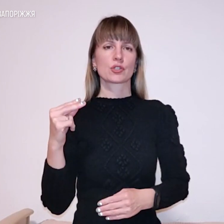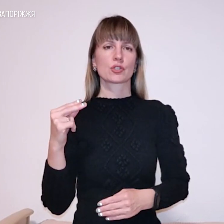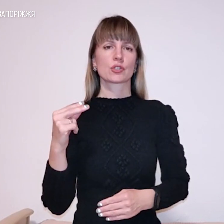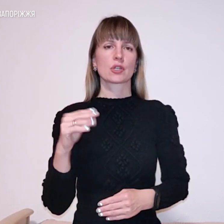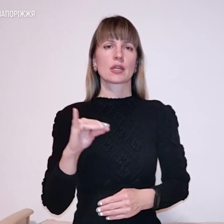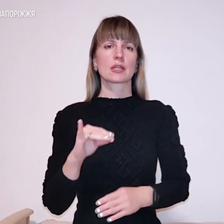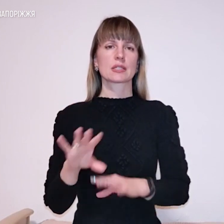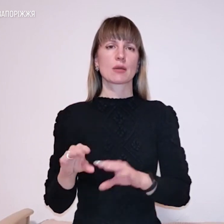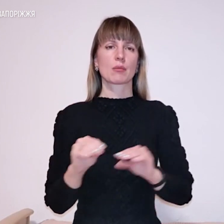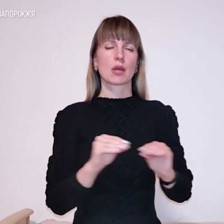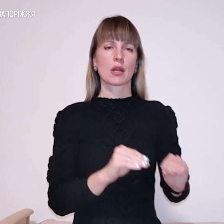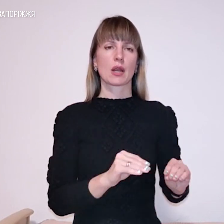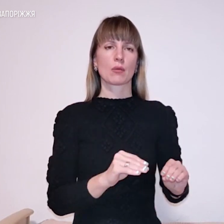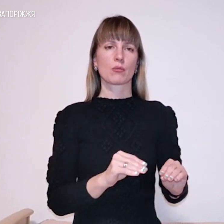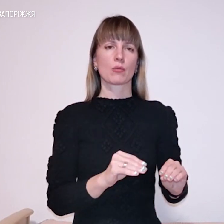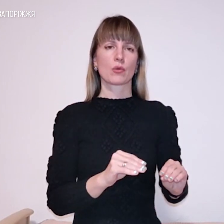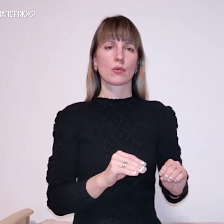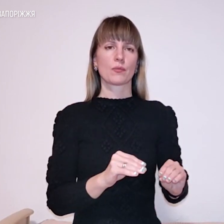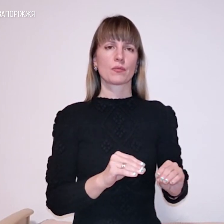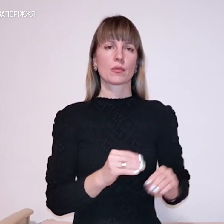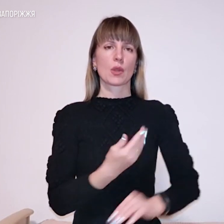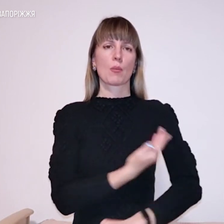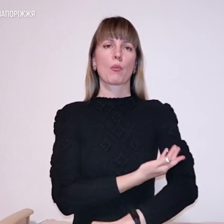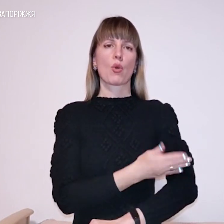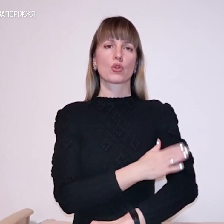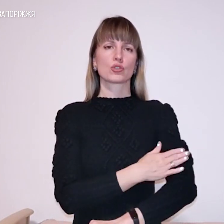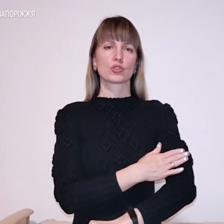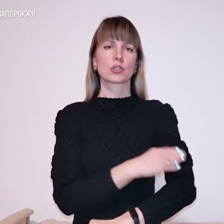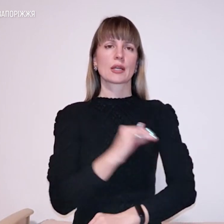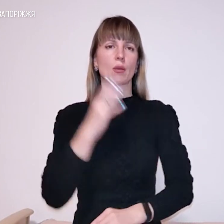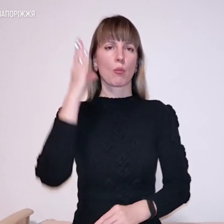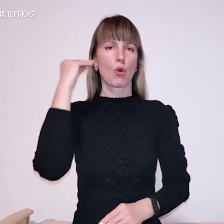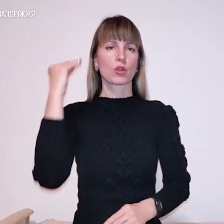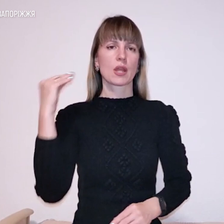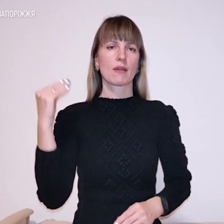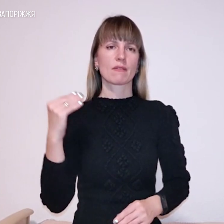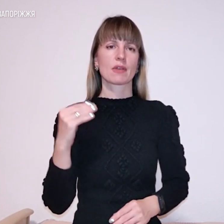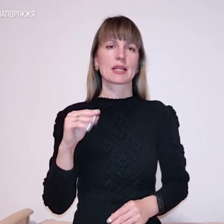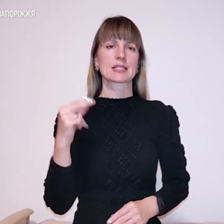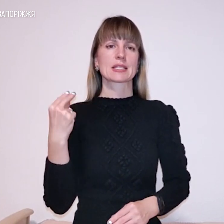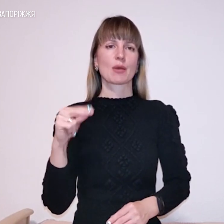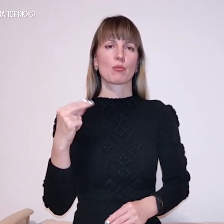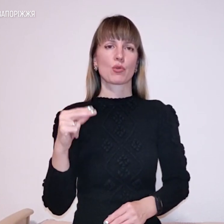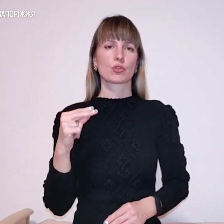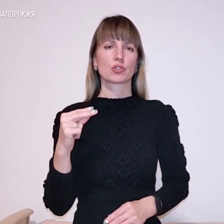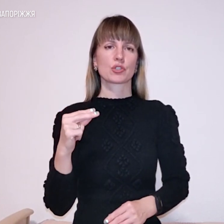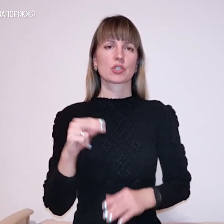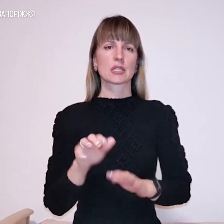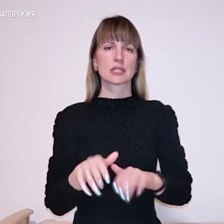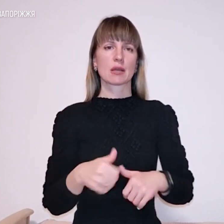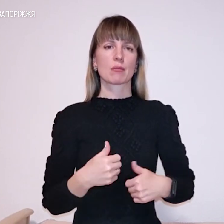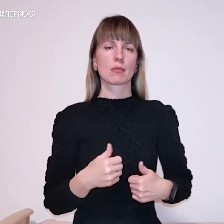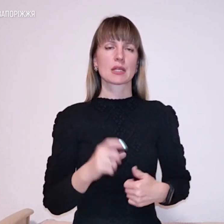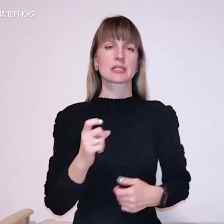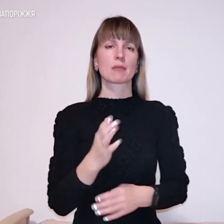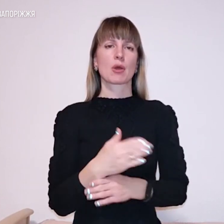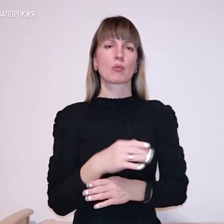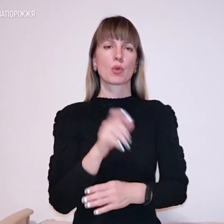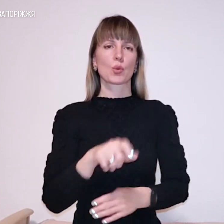Вивозимо Польща і Молдавію. З Запоріжжя забирали маріупольських людей і везли